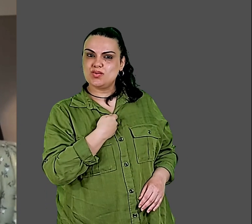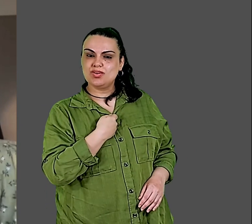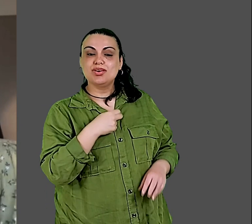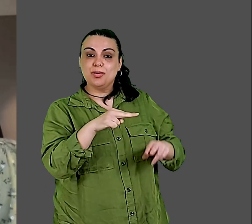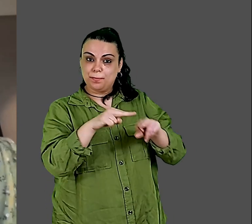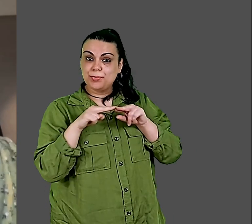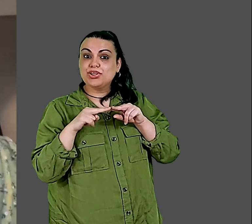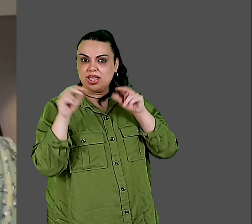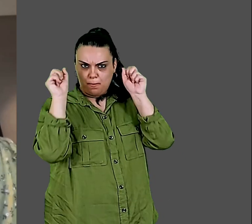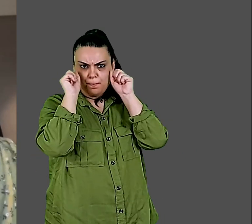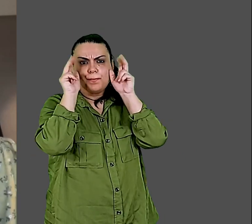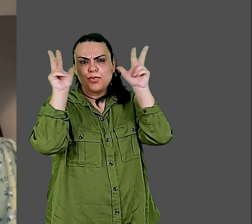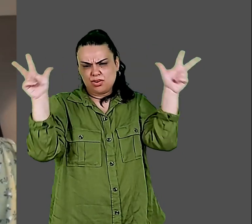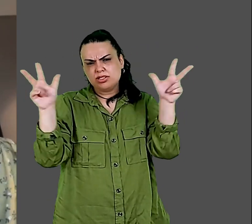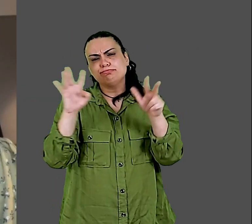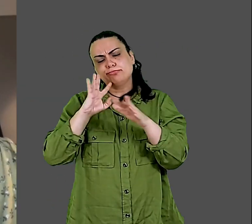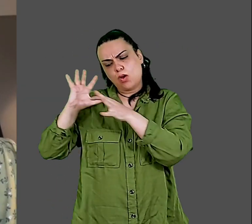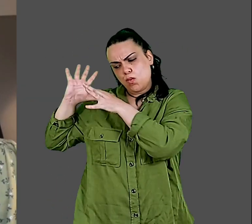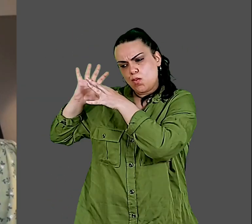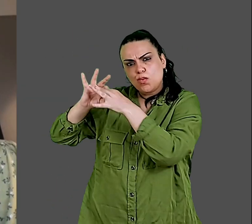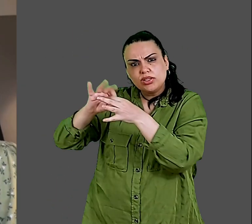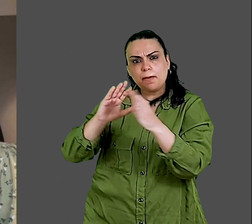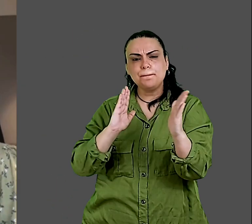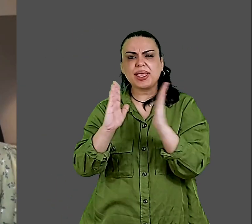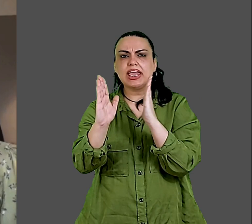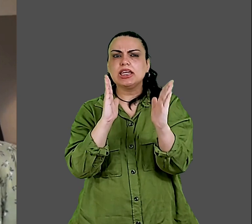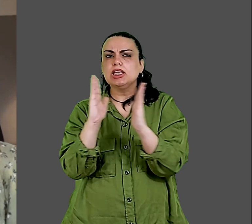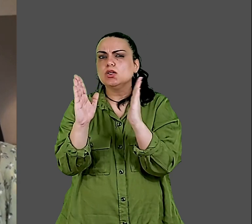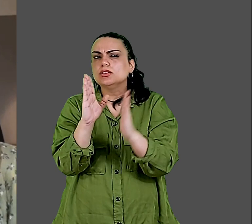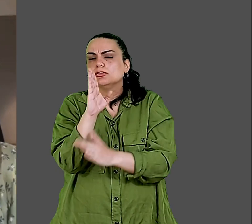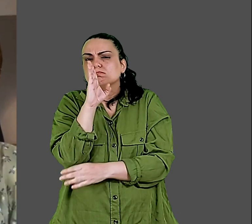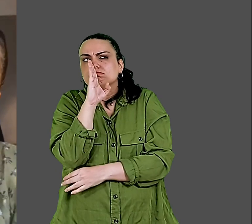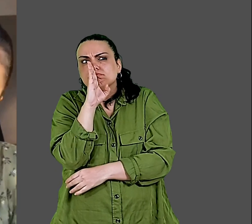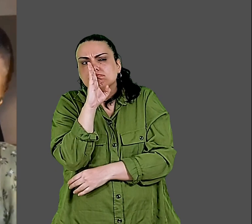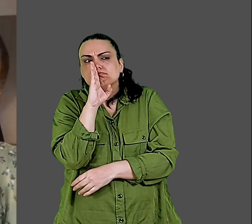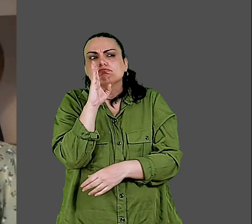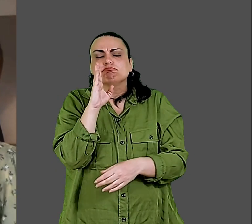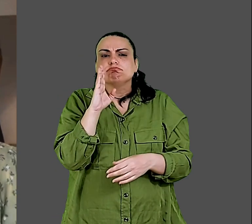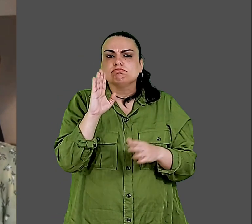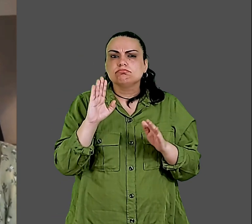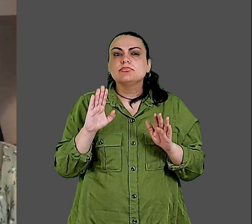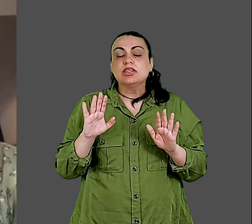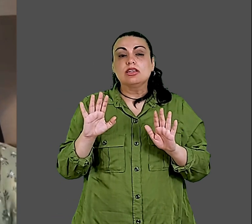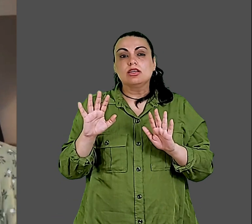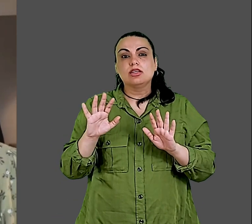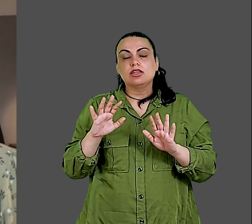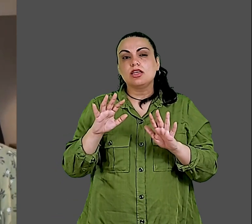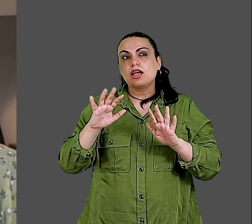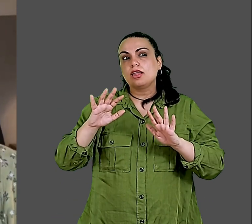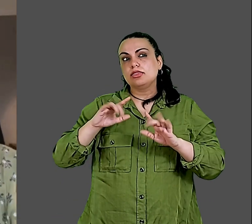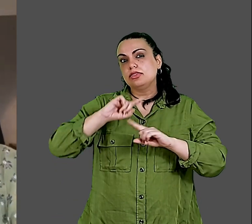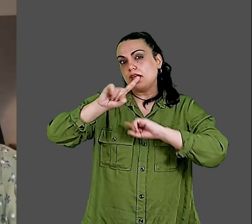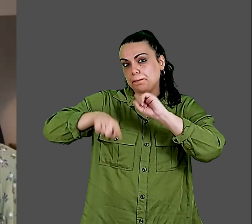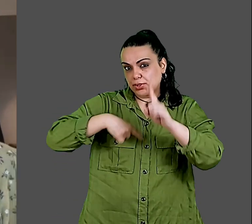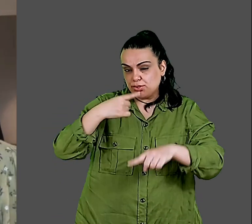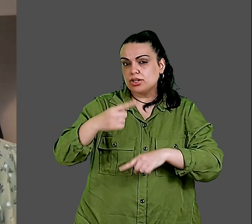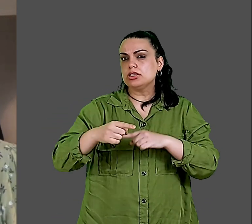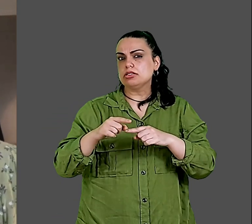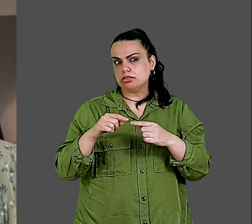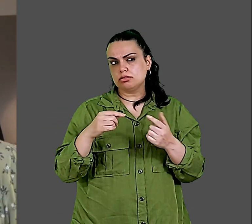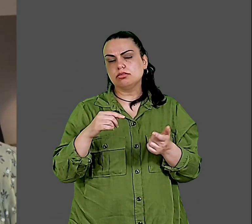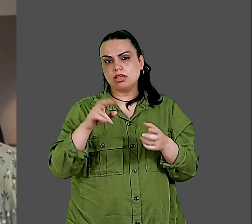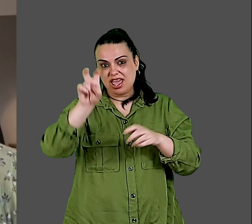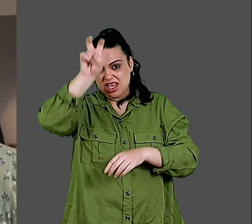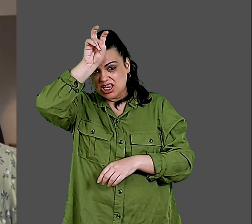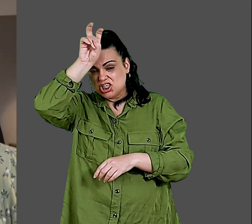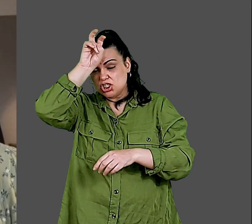porque Moisés estava inserido dentro daquele contexto do período de silêncio. E aí agora, depois da saída dele pessoal